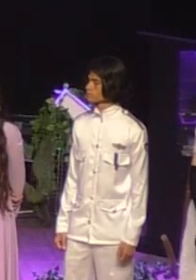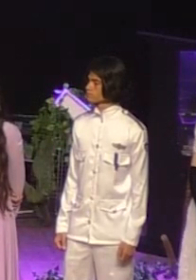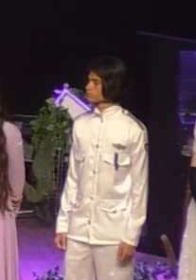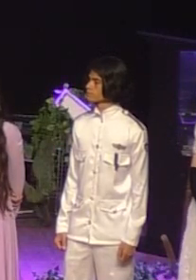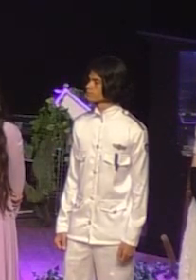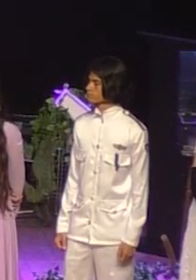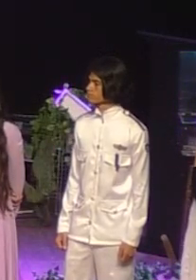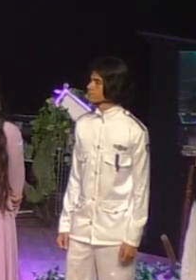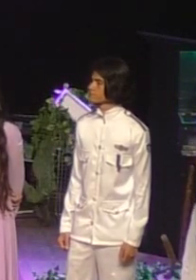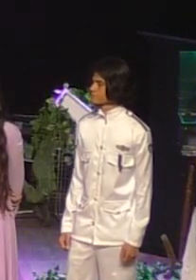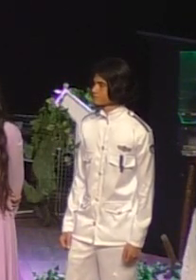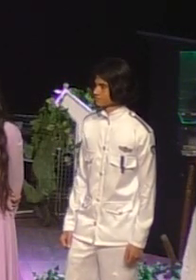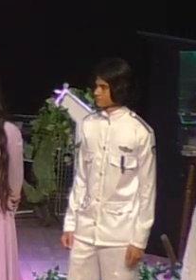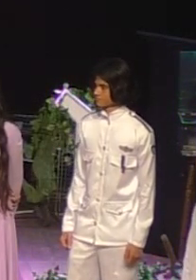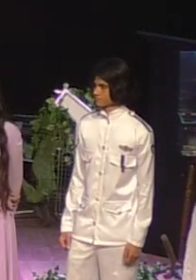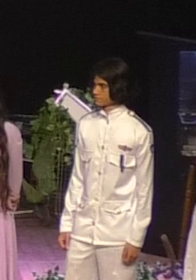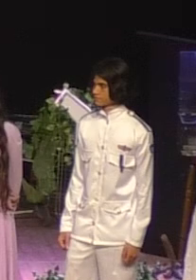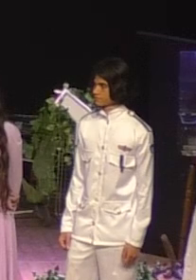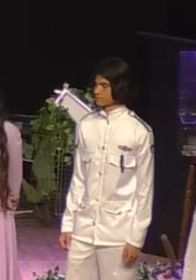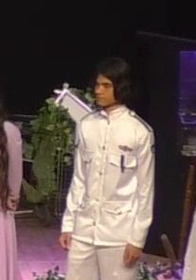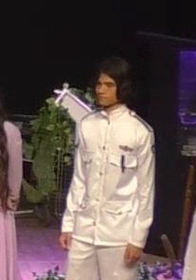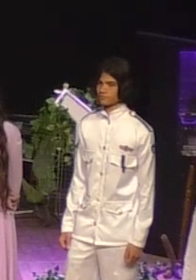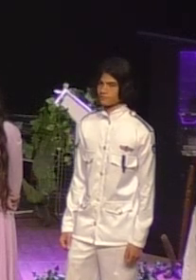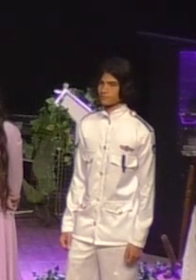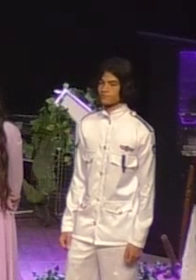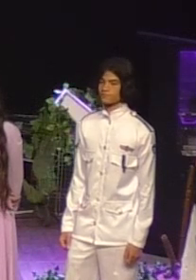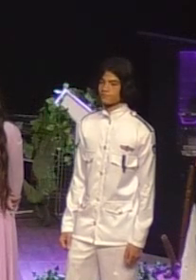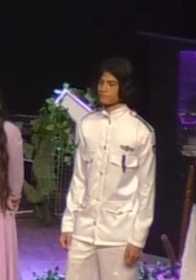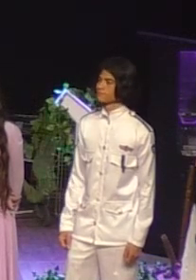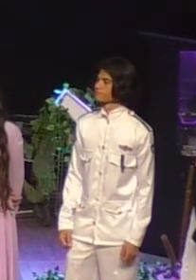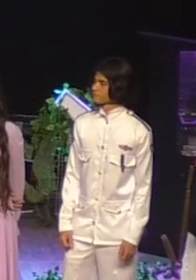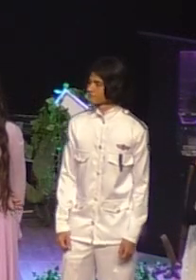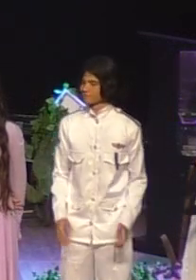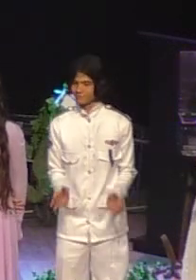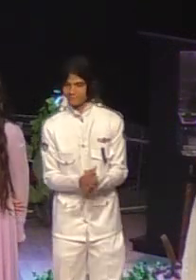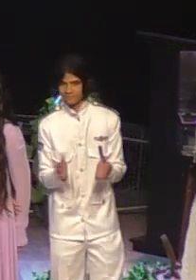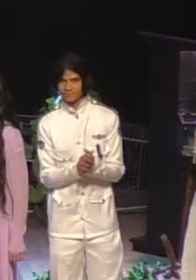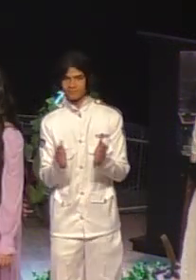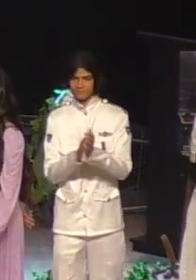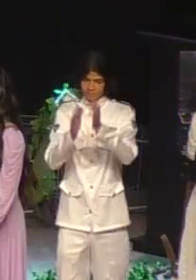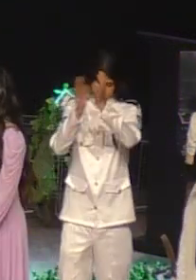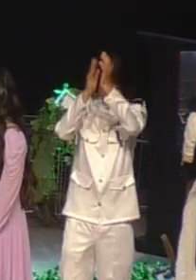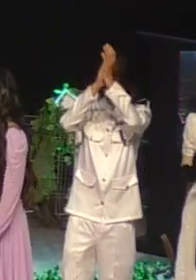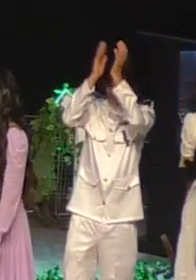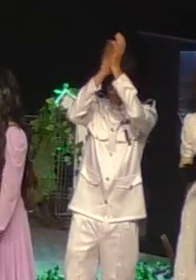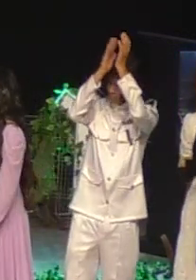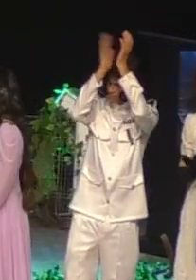A arte é massa. E acreditem neles, eles são mais massa ainda. Valeu, gente!